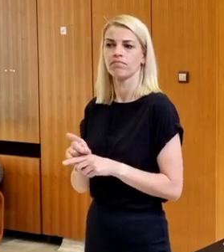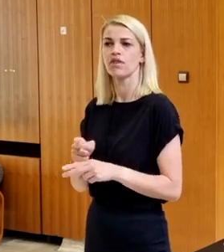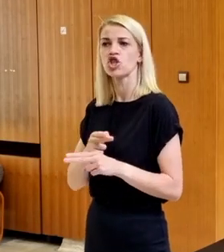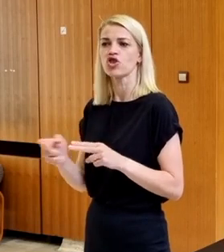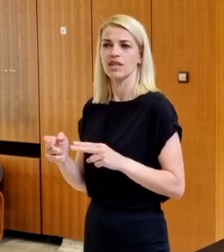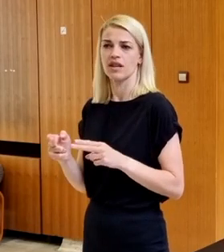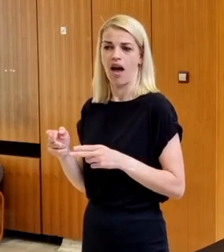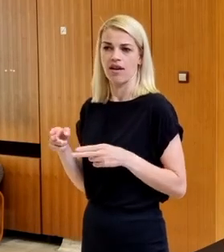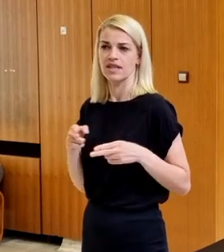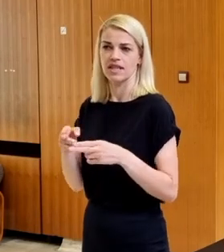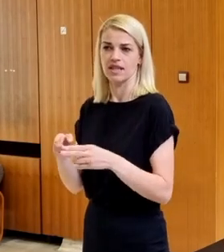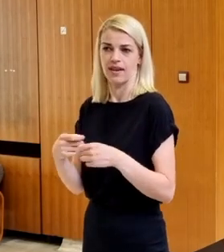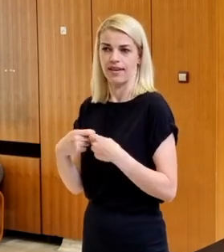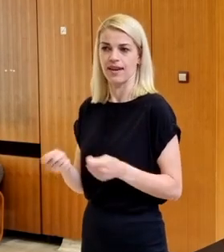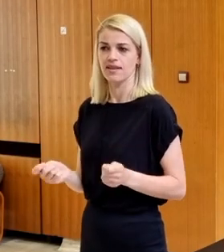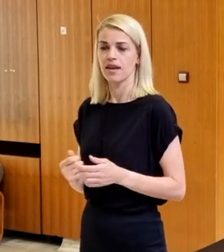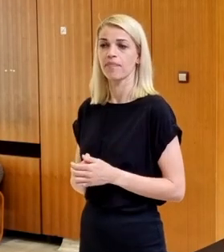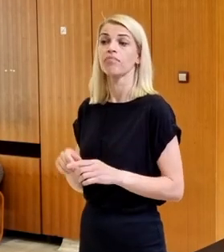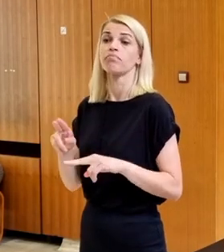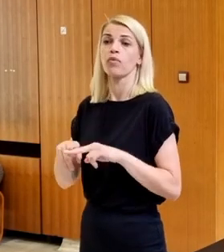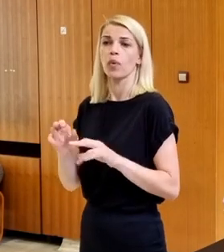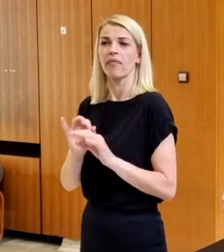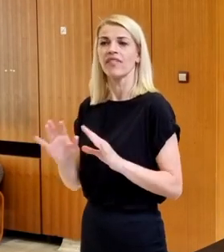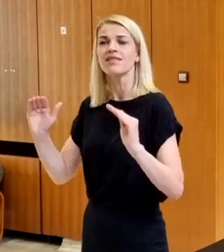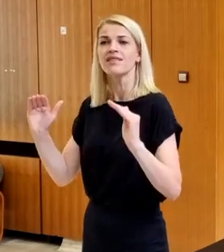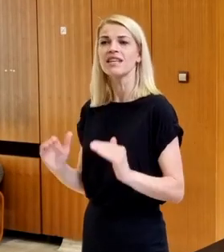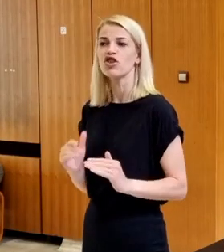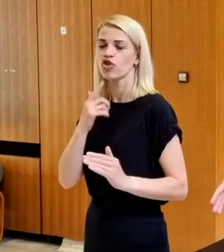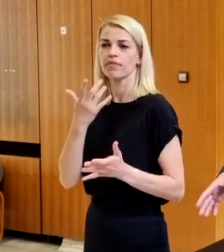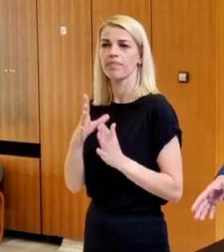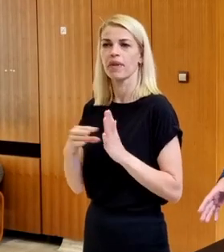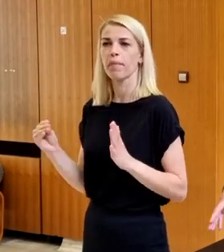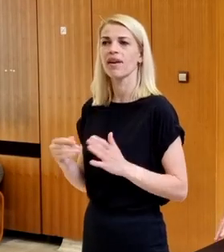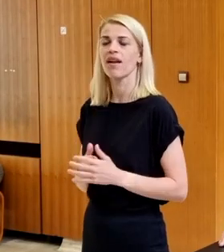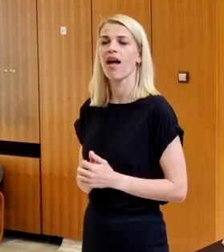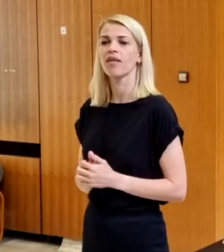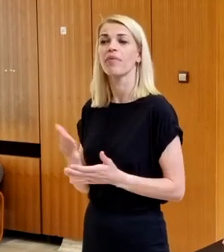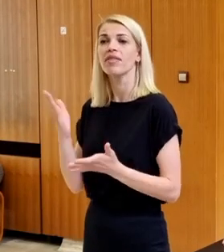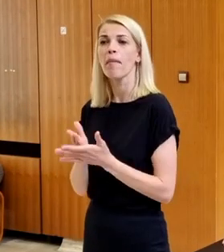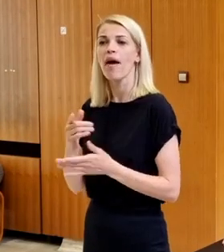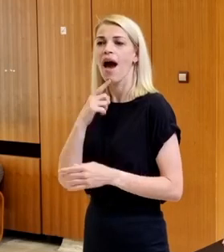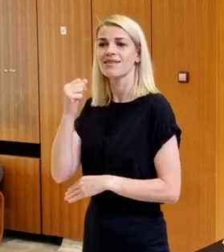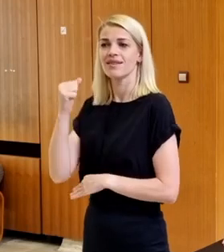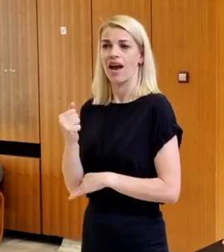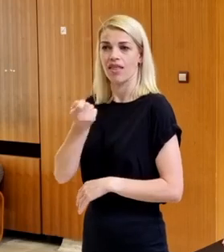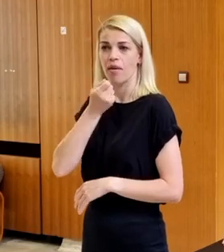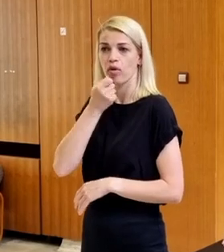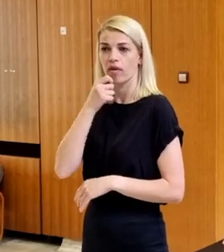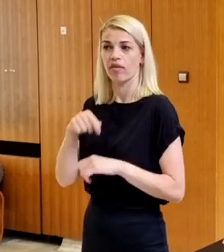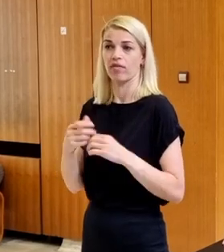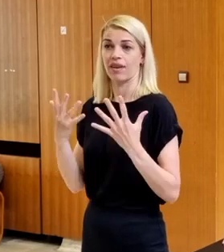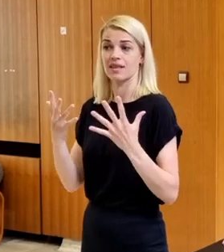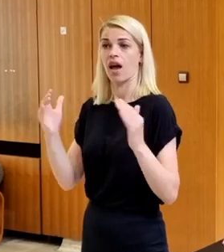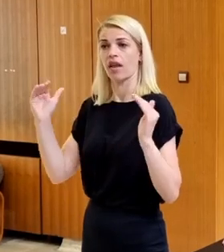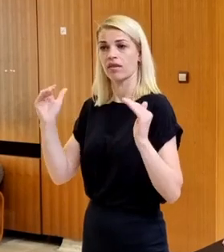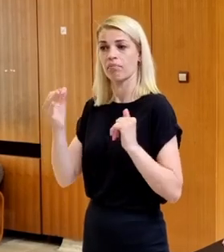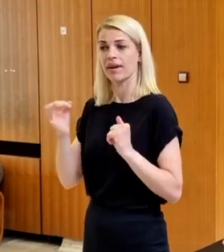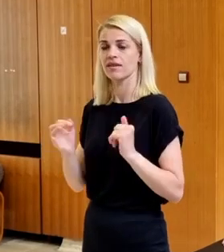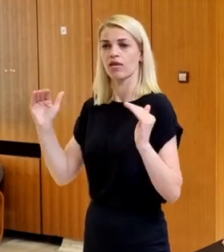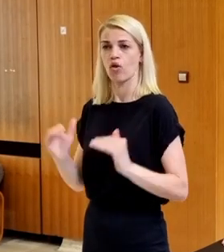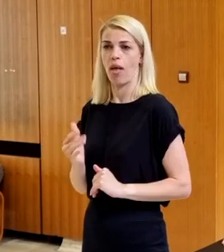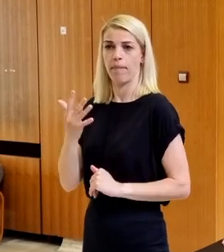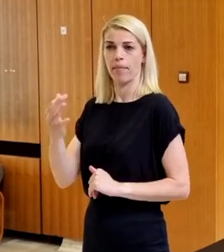čistá cesta. Môžeme znižiť aj napríklad DPH na základné potraviny z 10% na 5%.